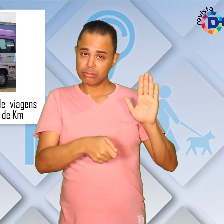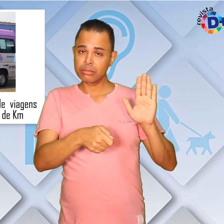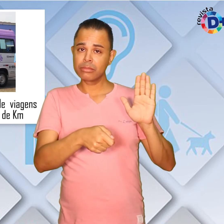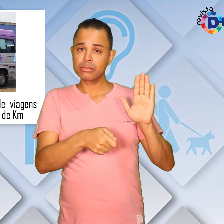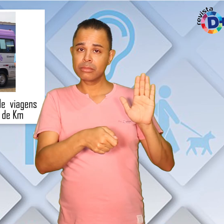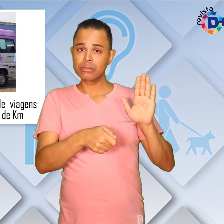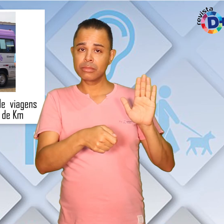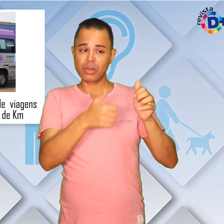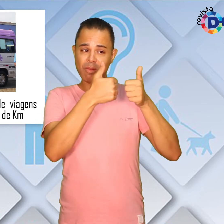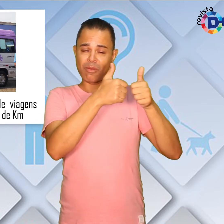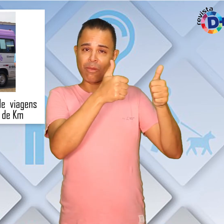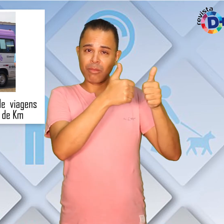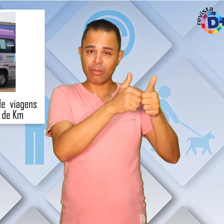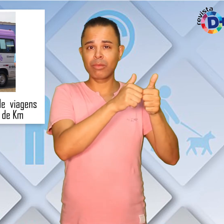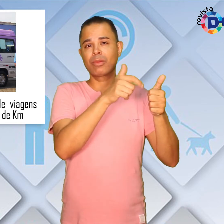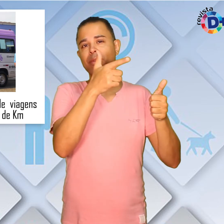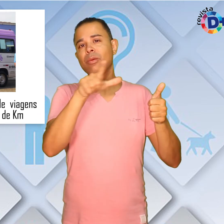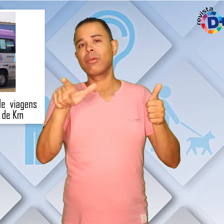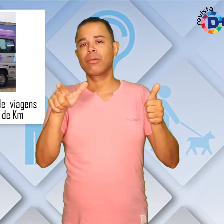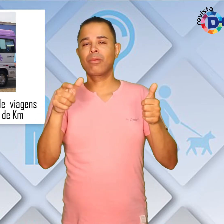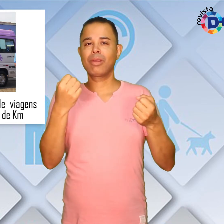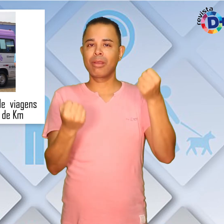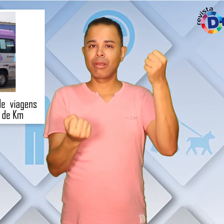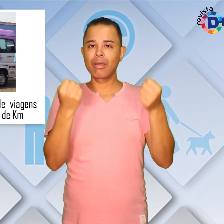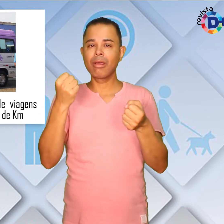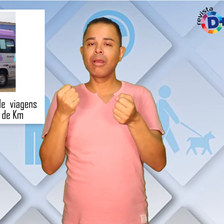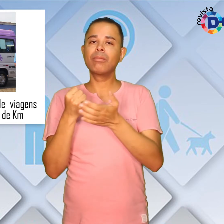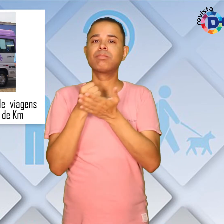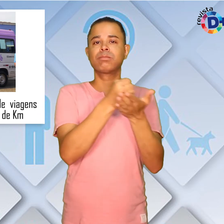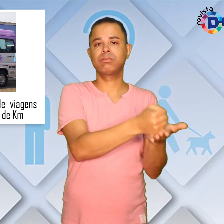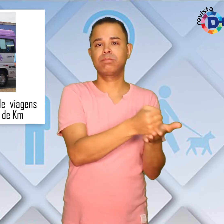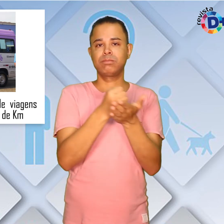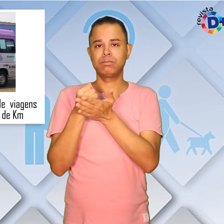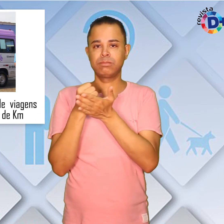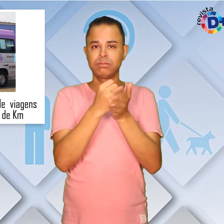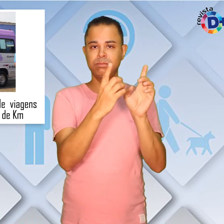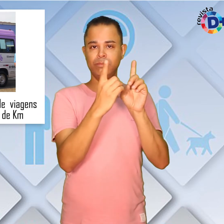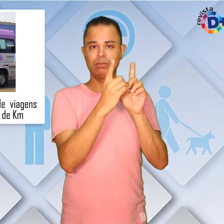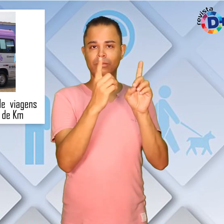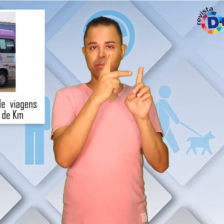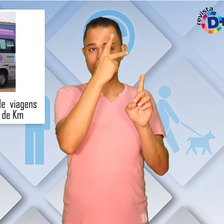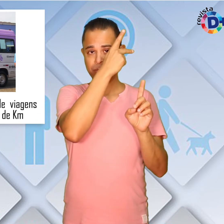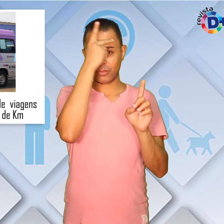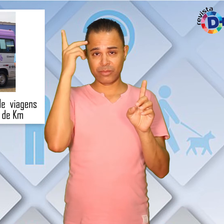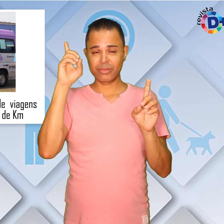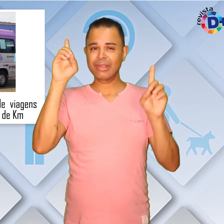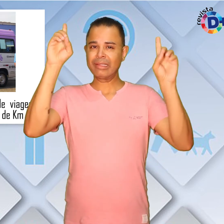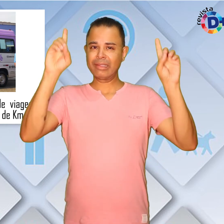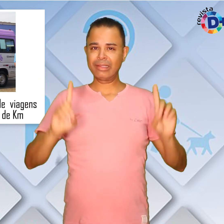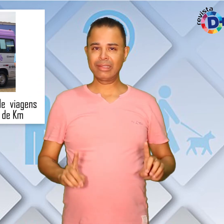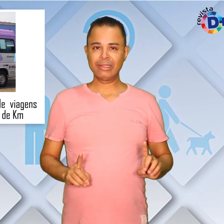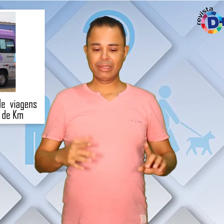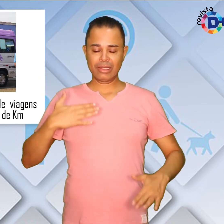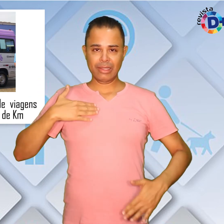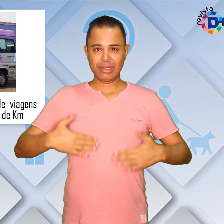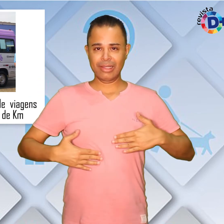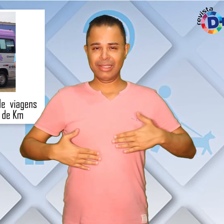a frota do atende serviço para pessoas com deficiência motora severa passe das